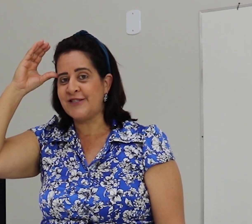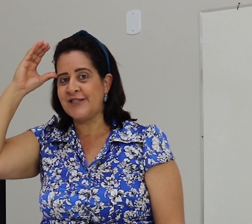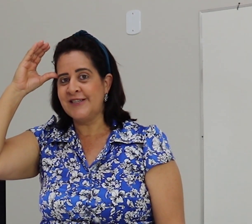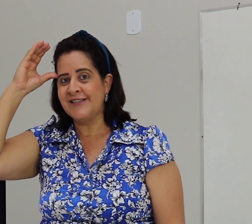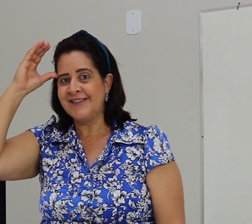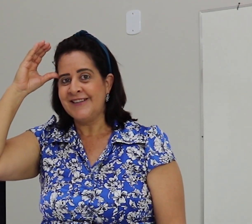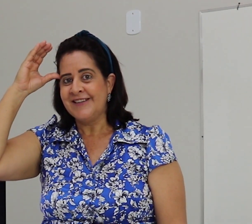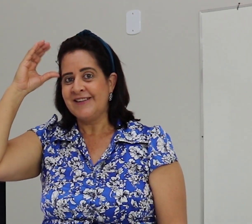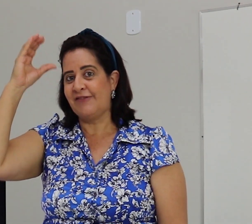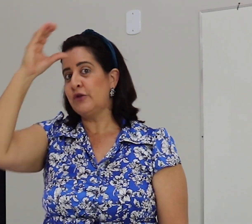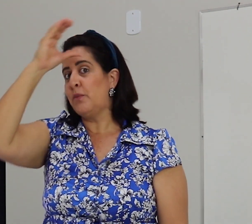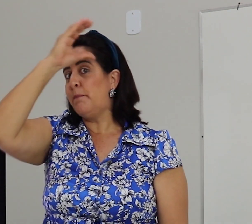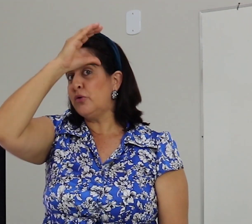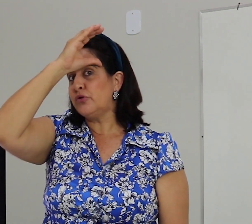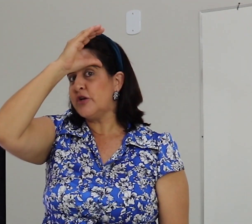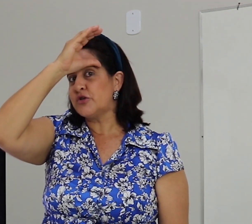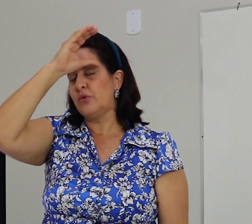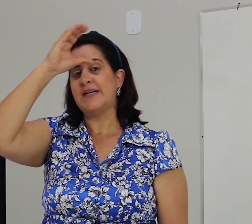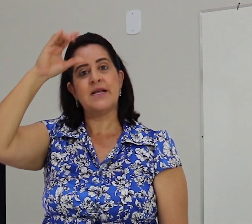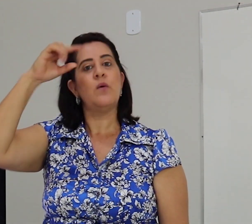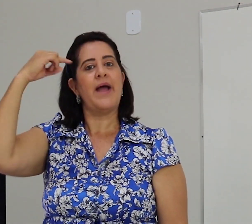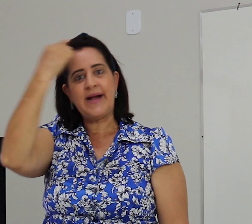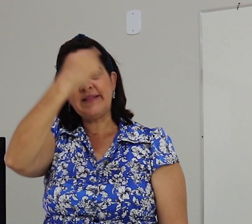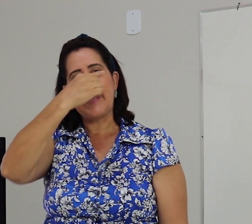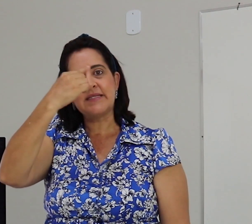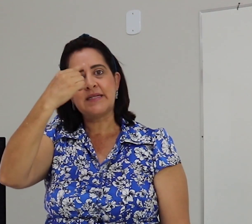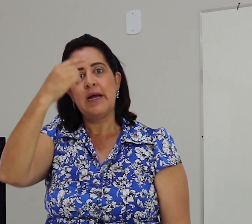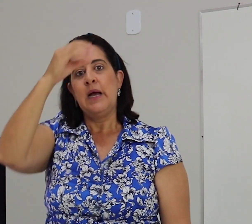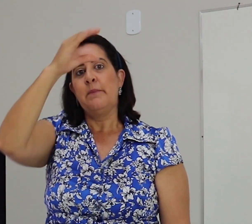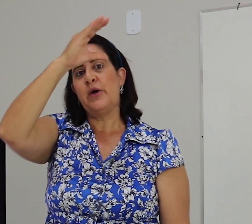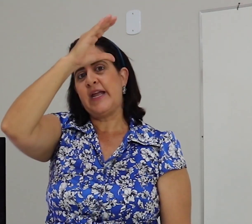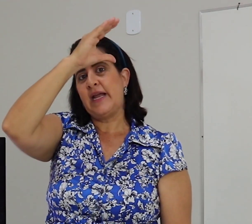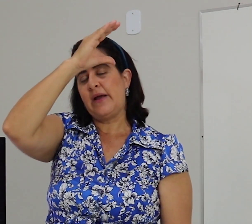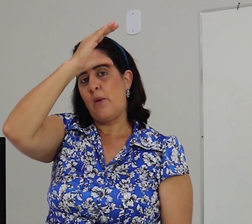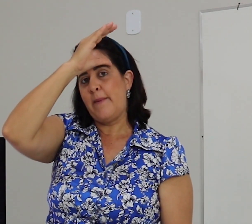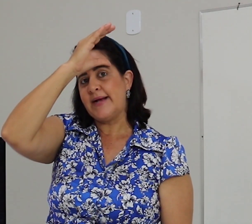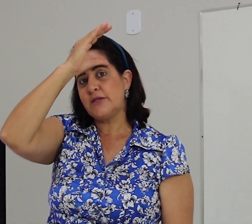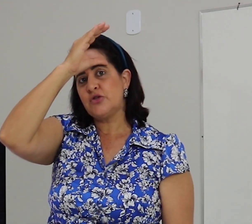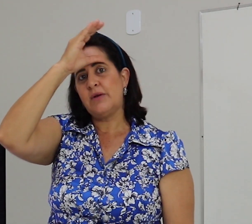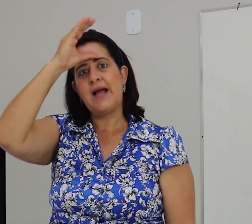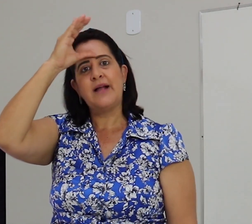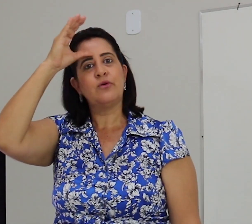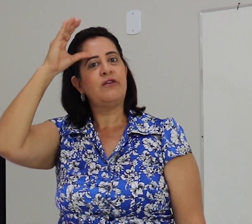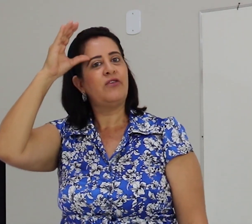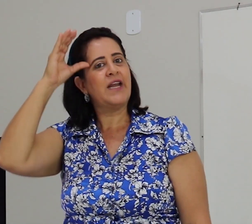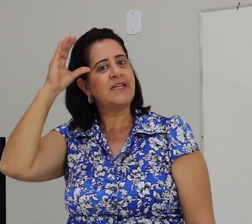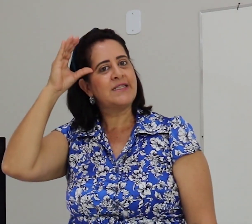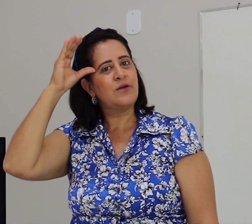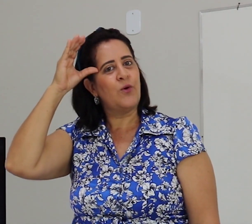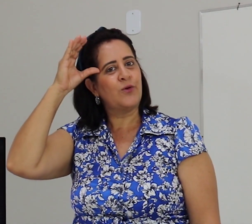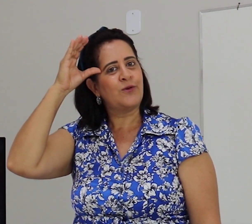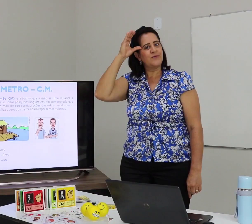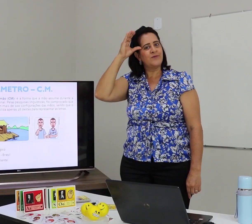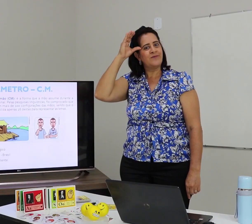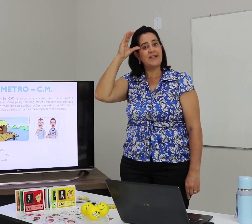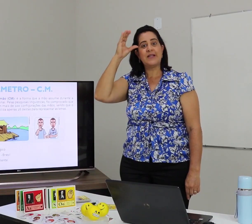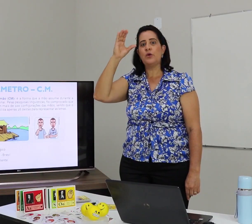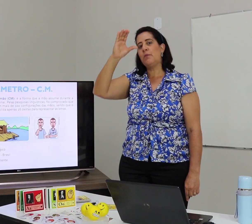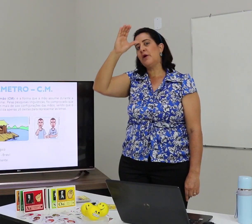diferente. Tá vendo? O ponto de articulação é a testa, porém ele começa de um lado e finaliza no outro. Então não pode